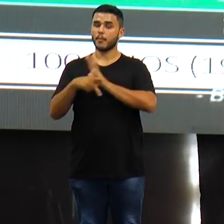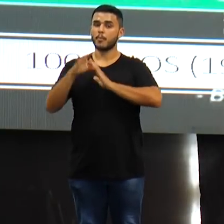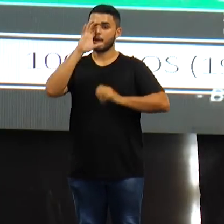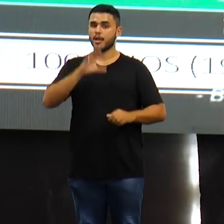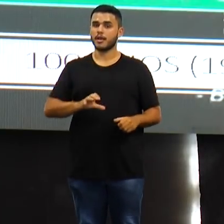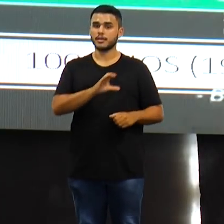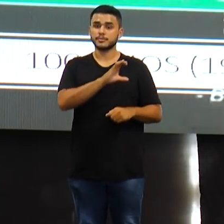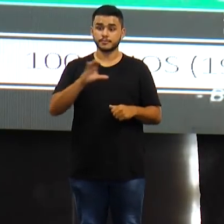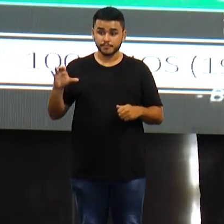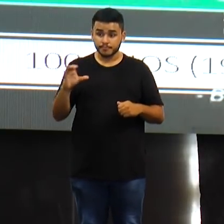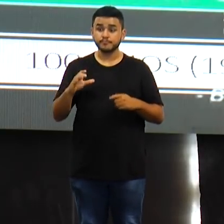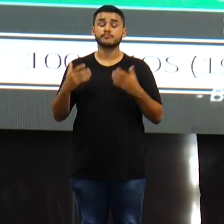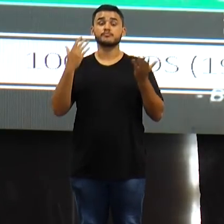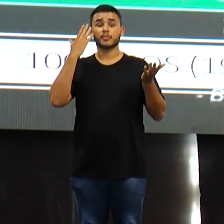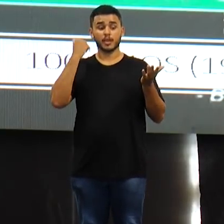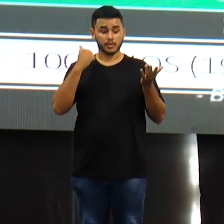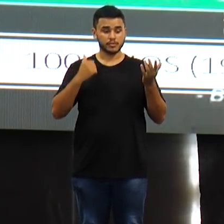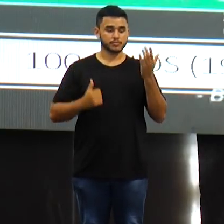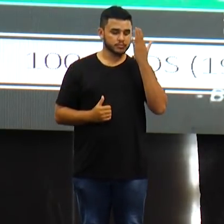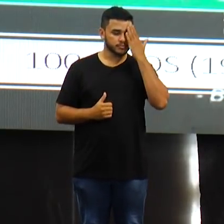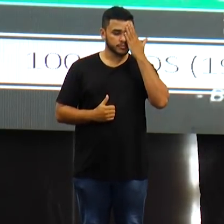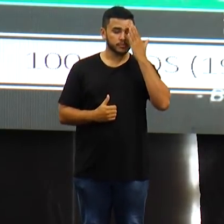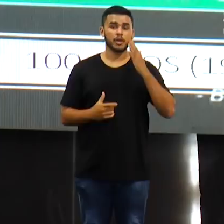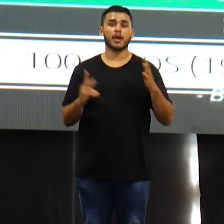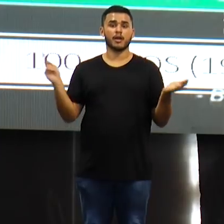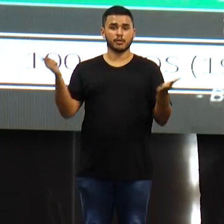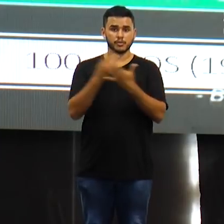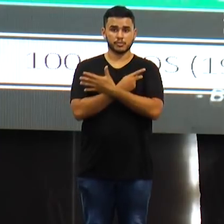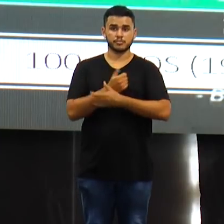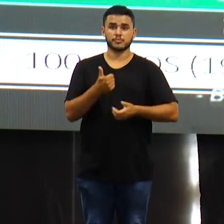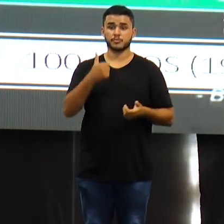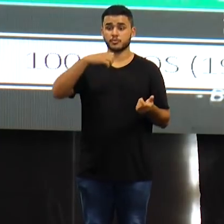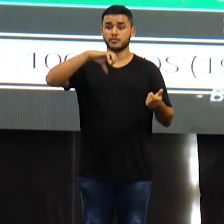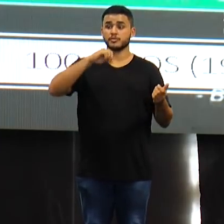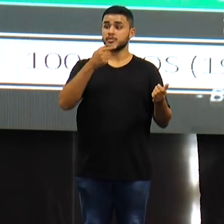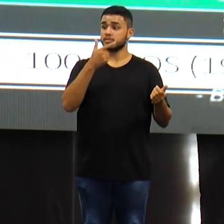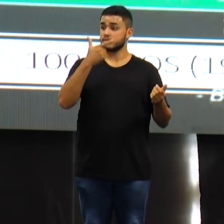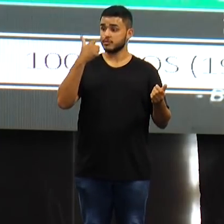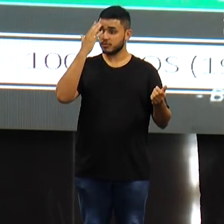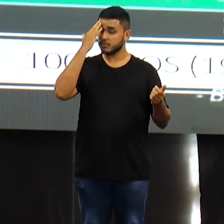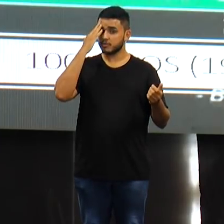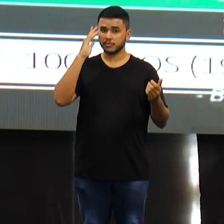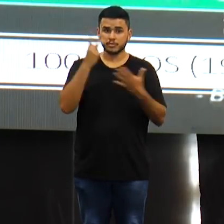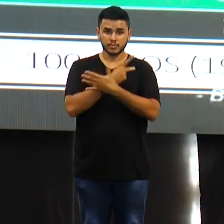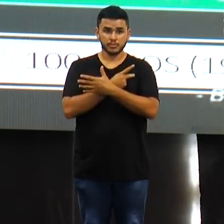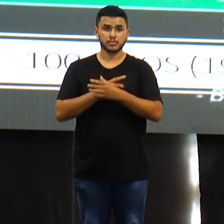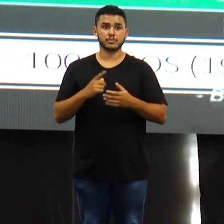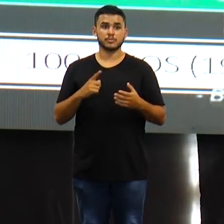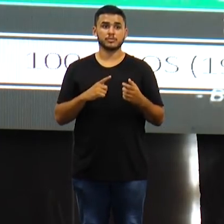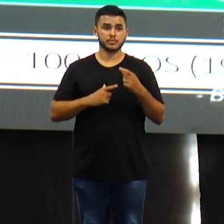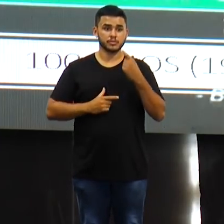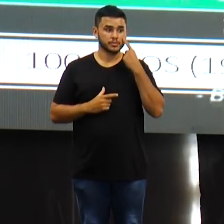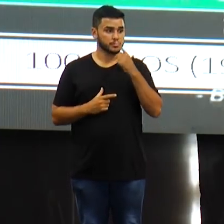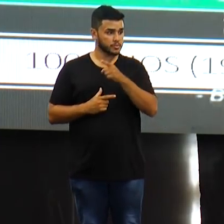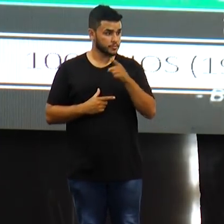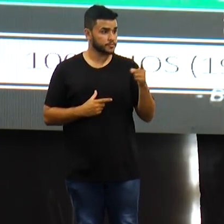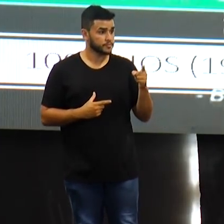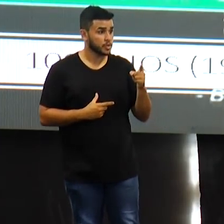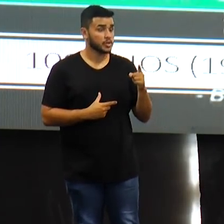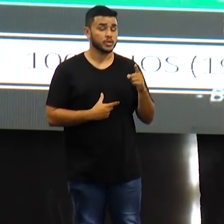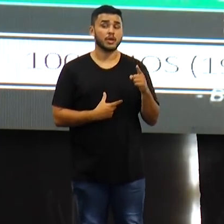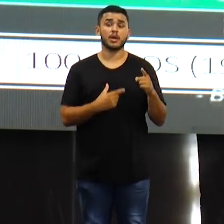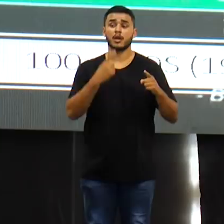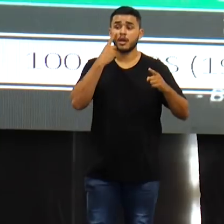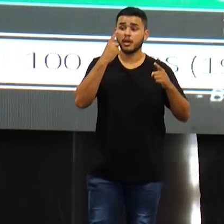1972 nós tivemos o Domingo Sangrento. Vocês gostam de uma banda chamada U2 e eles têm uma